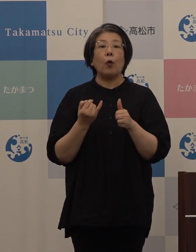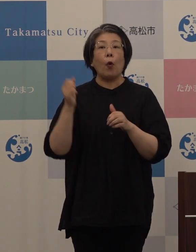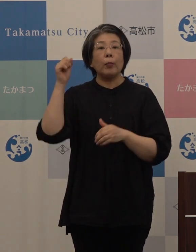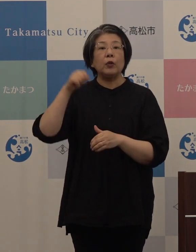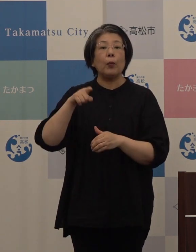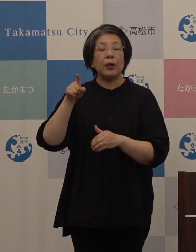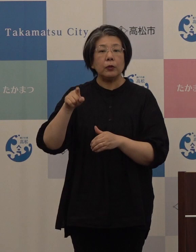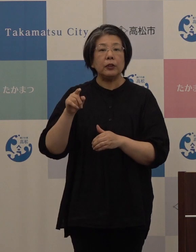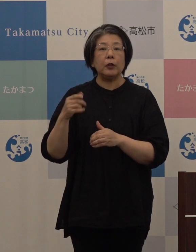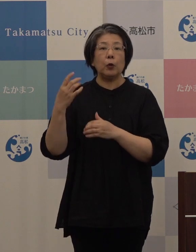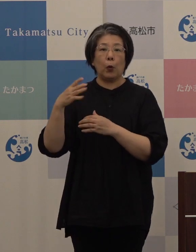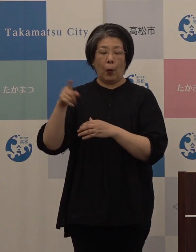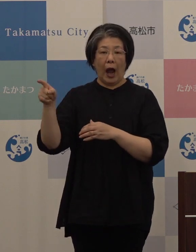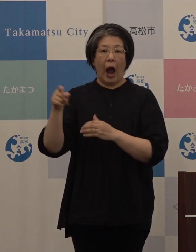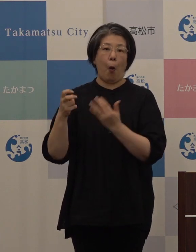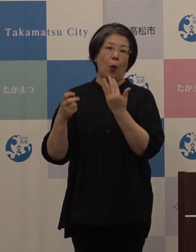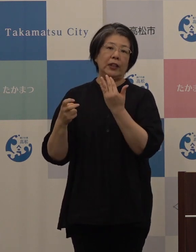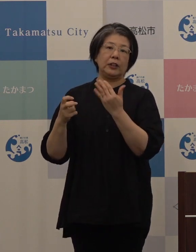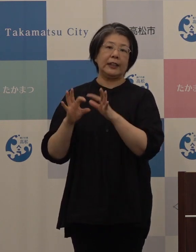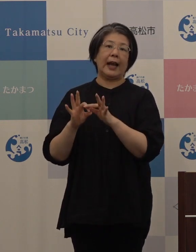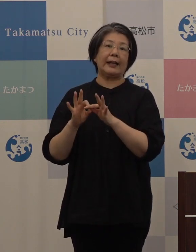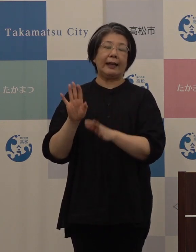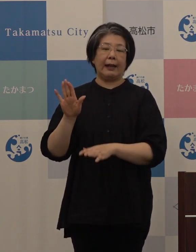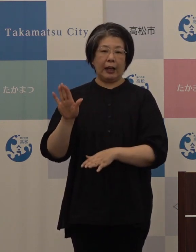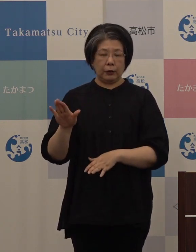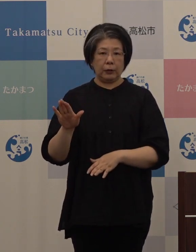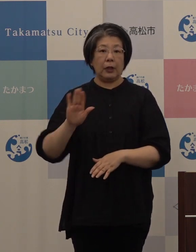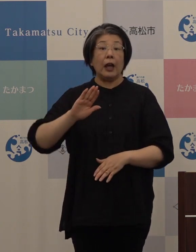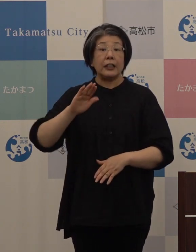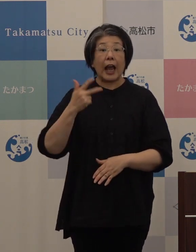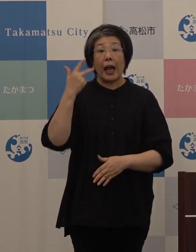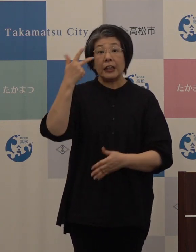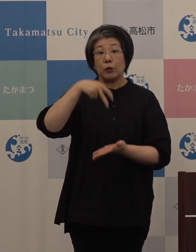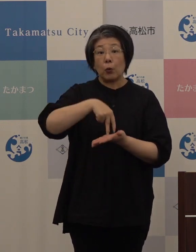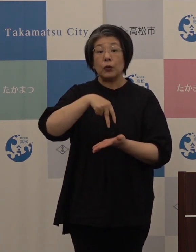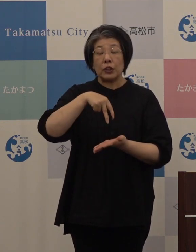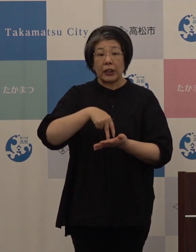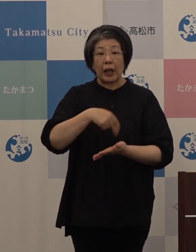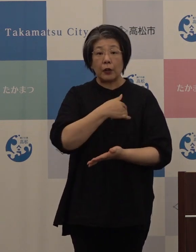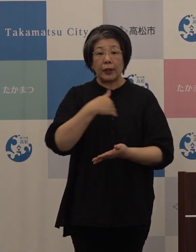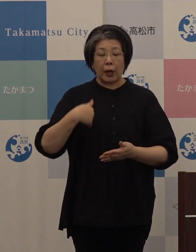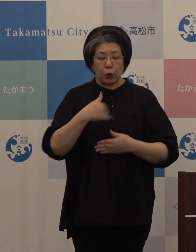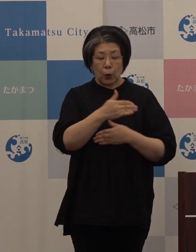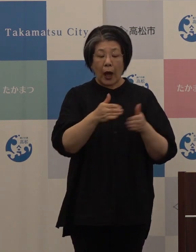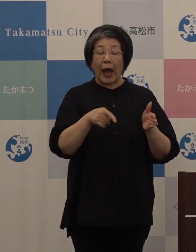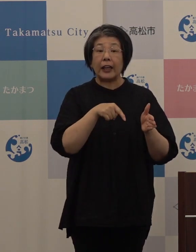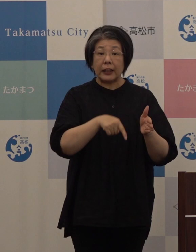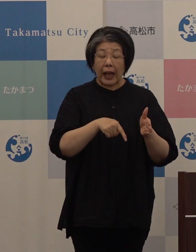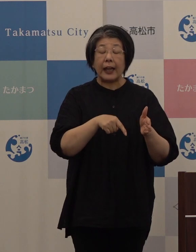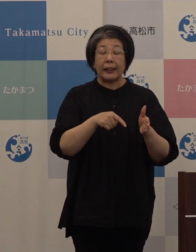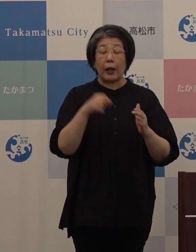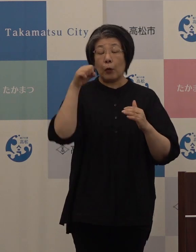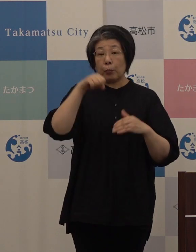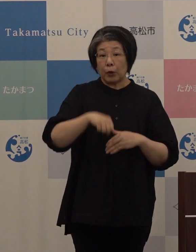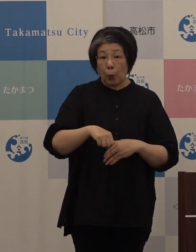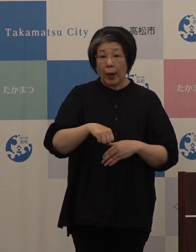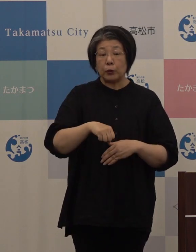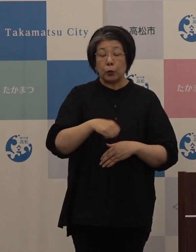ういう中で、市として、できる範囲内で、ある程度認められるような